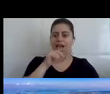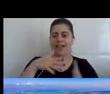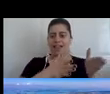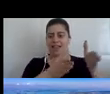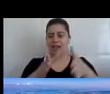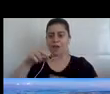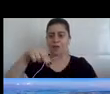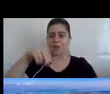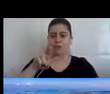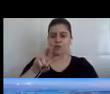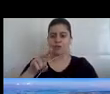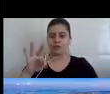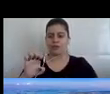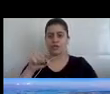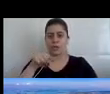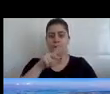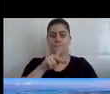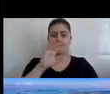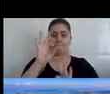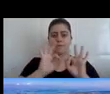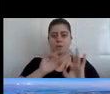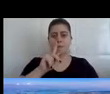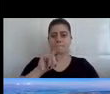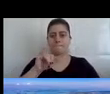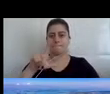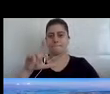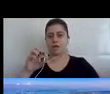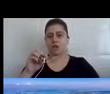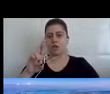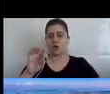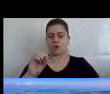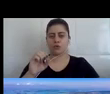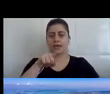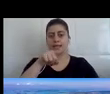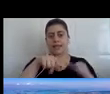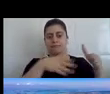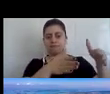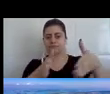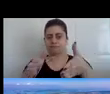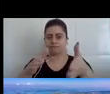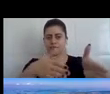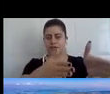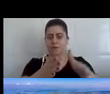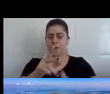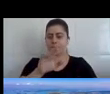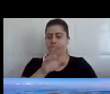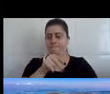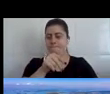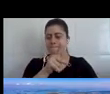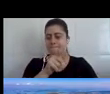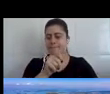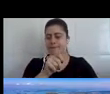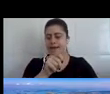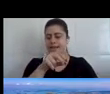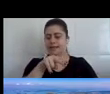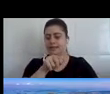o plano piloto, então essa área toda seria a Serrinha do Paranoá, e aqui a gente tem o Lago Paranoá, atualmente, hoje,